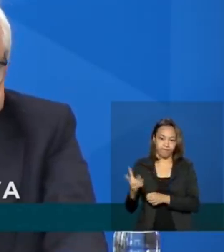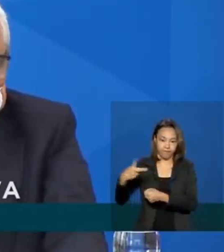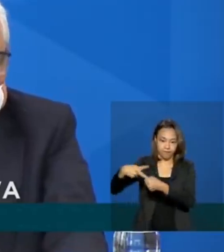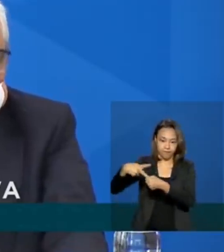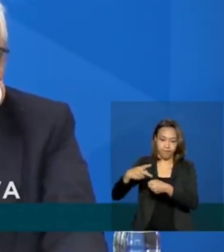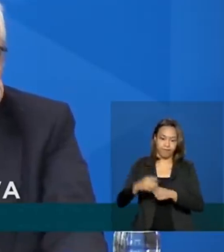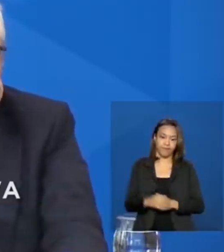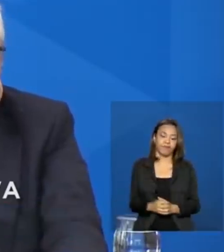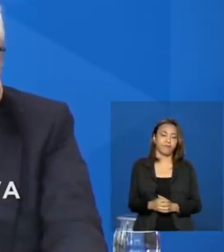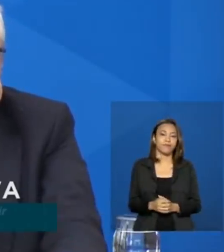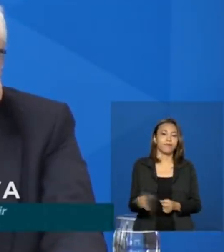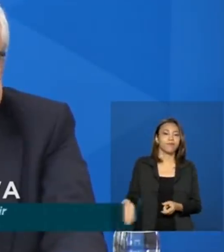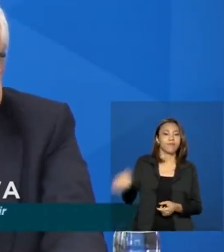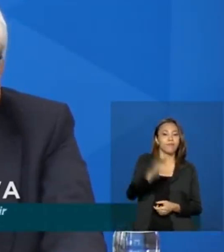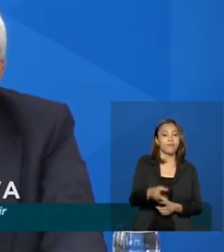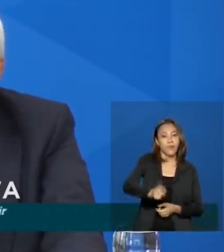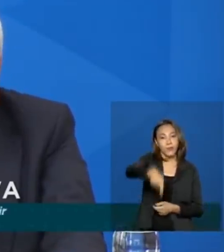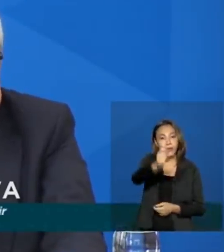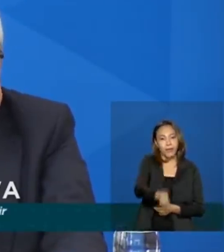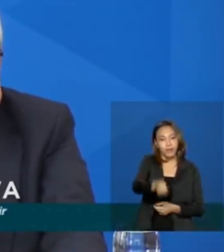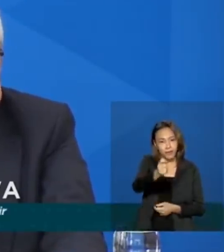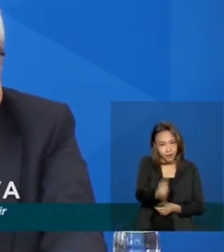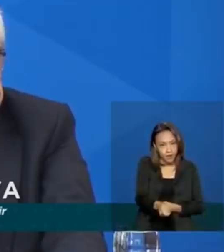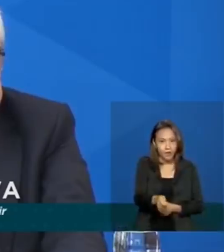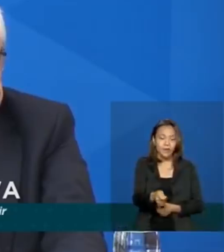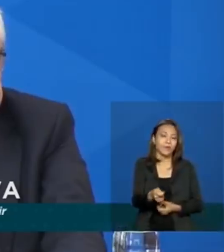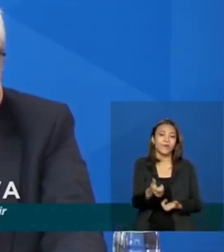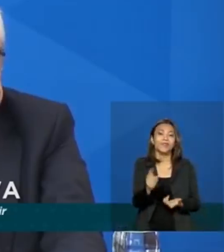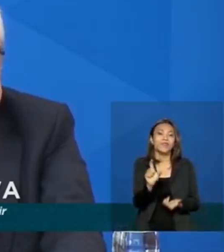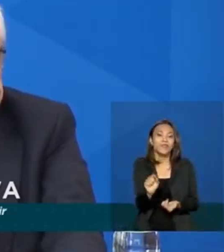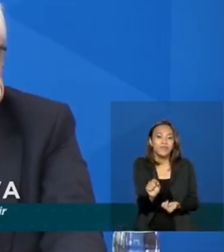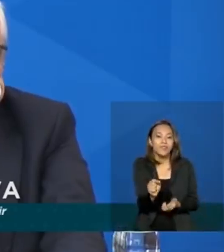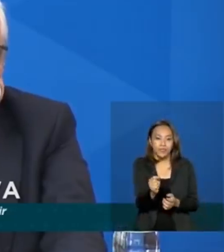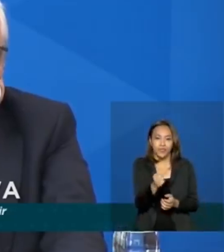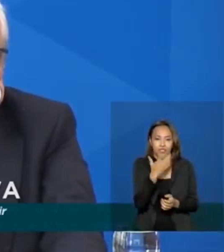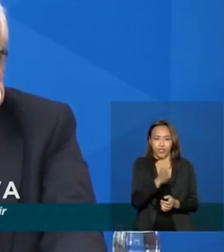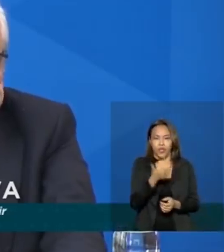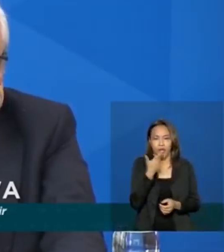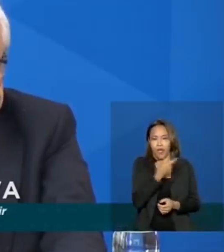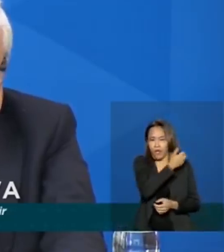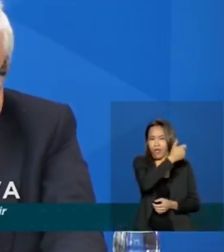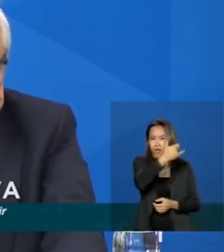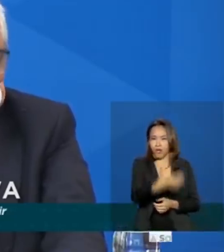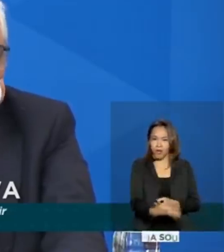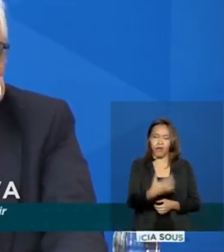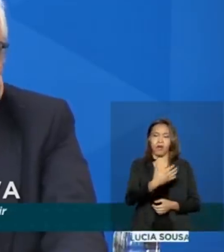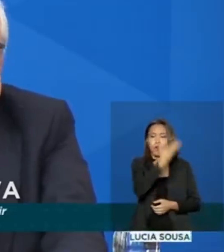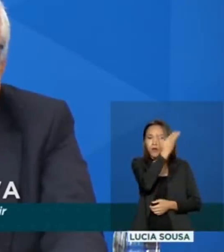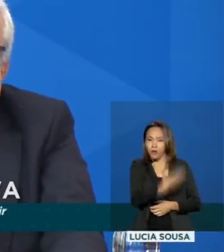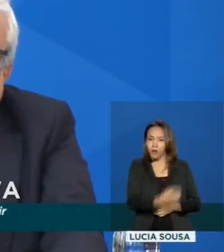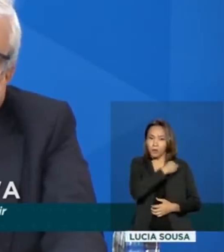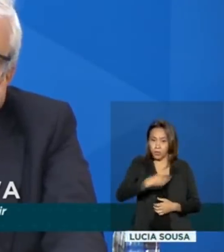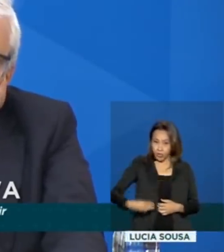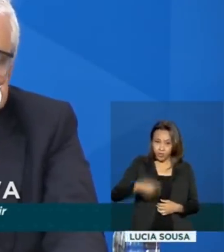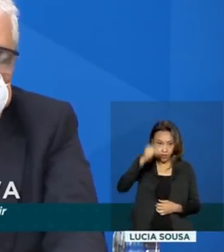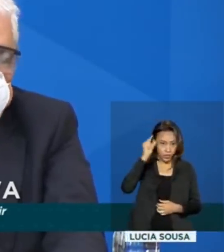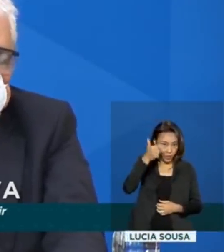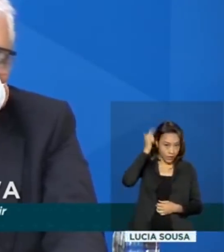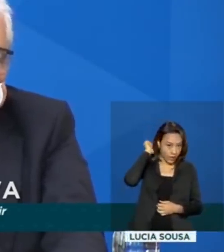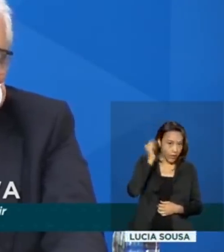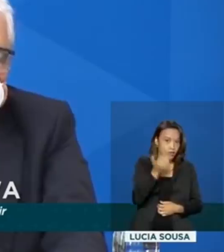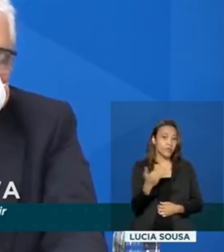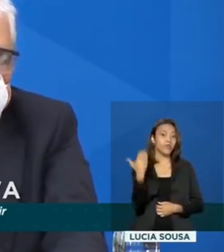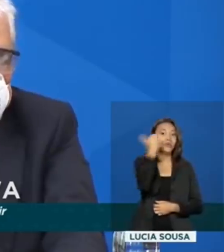O leilão de excedente de cessão onerosa, mencionado pelo ministro Guedes e pelo ministro Bento, a